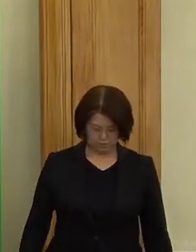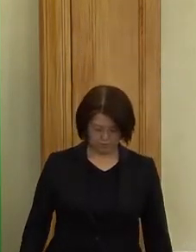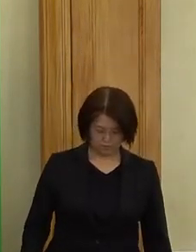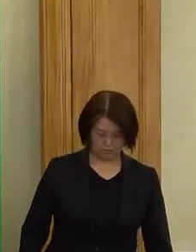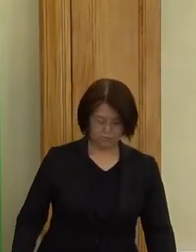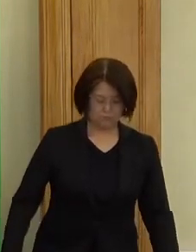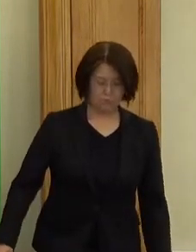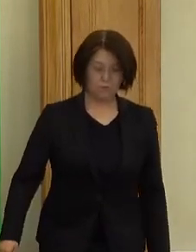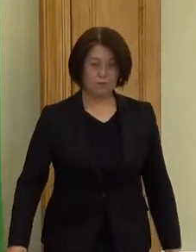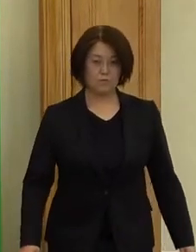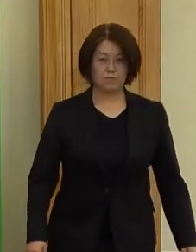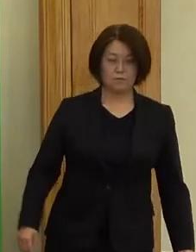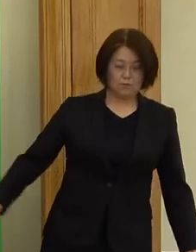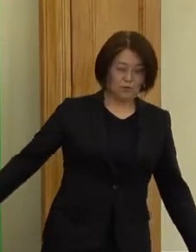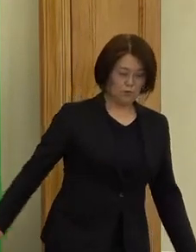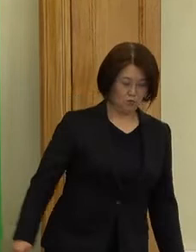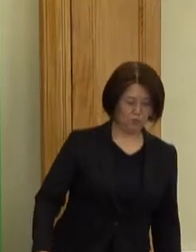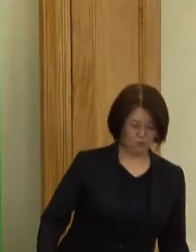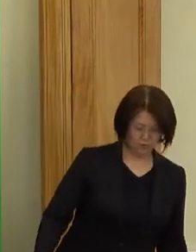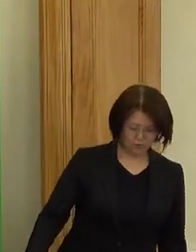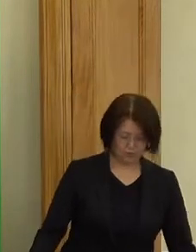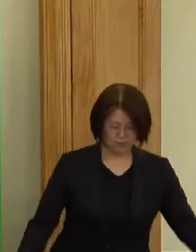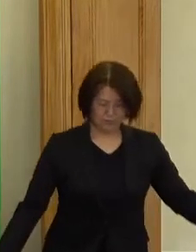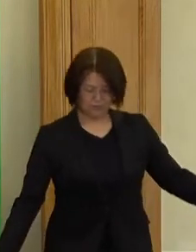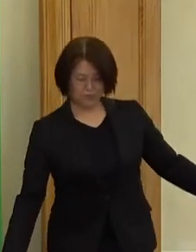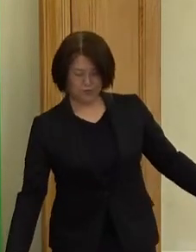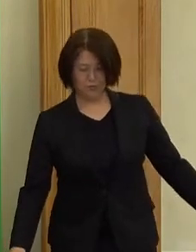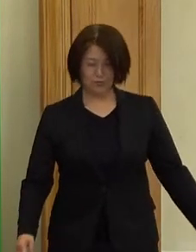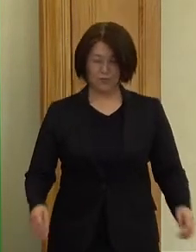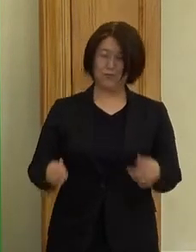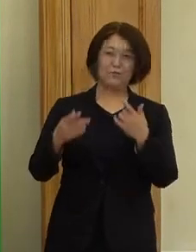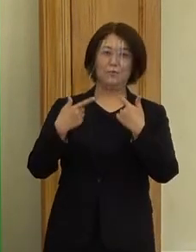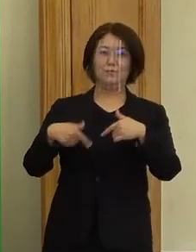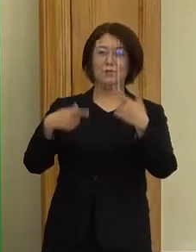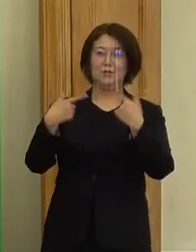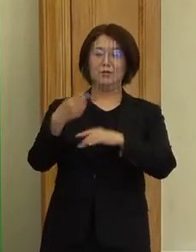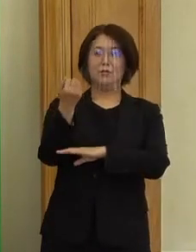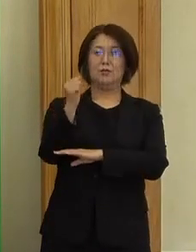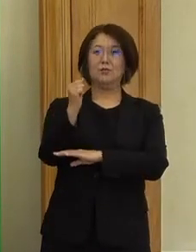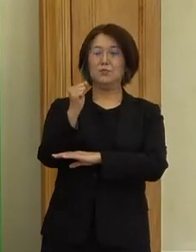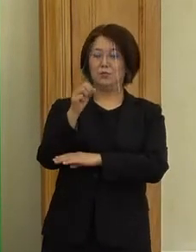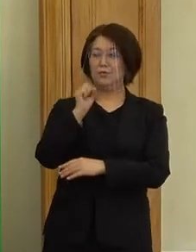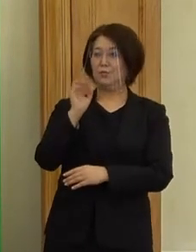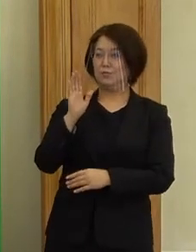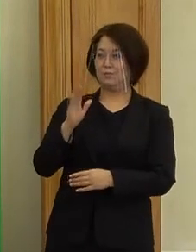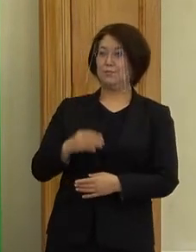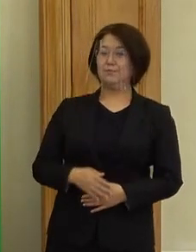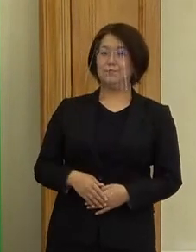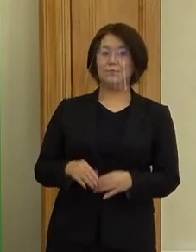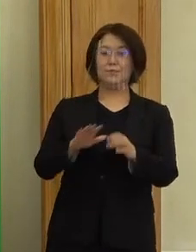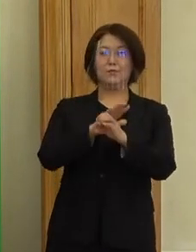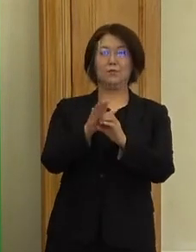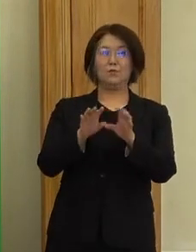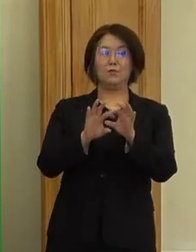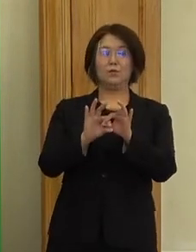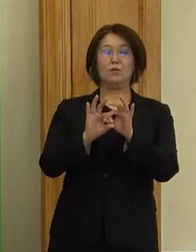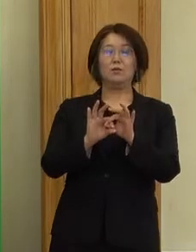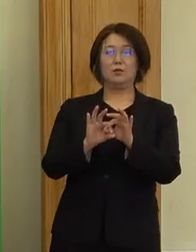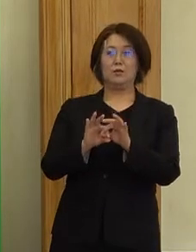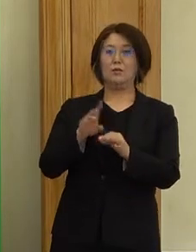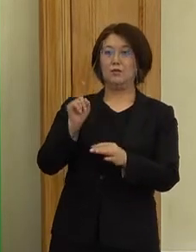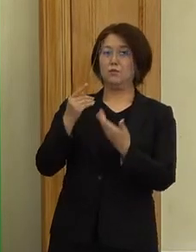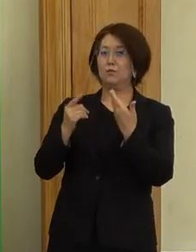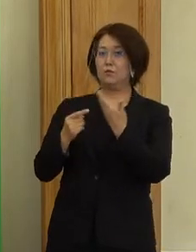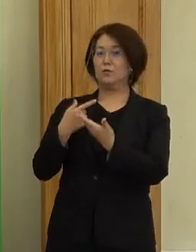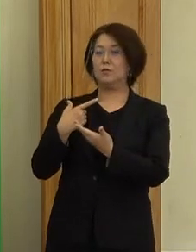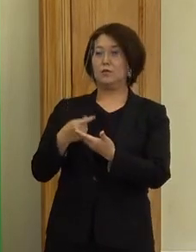毎日新聞の茅原と言います。よろしくお願いします。 はい、お願いします。 コロナの関連で1点お尋ねします。先般